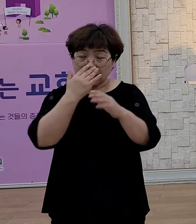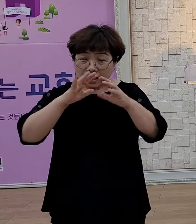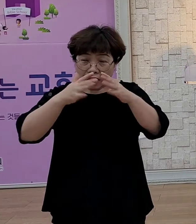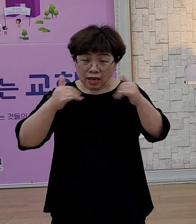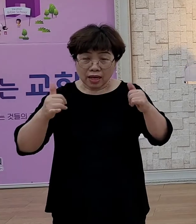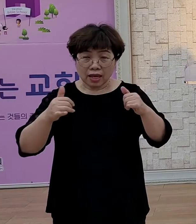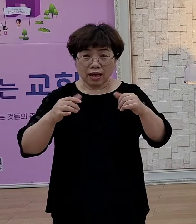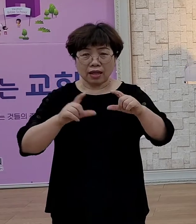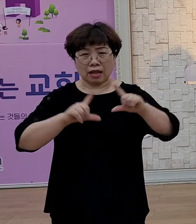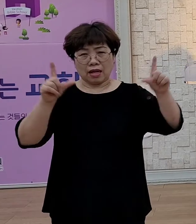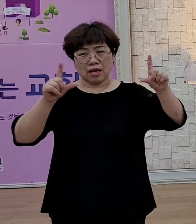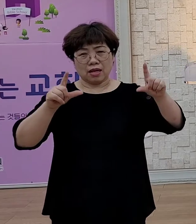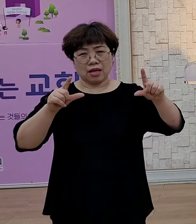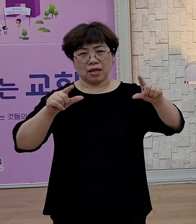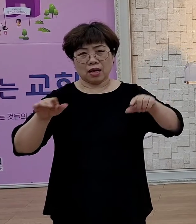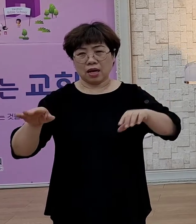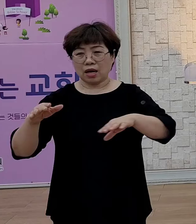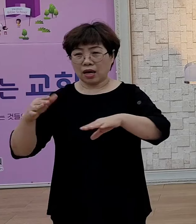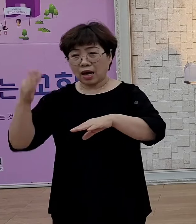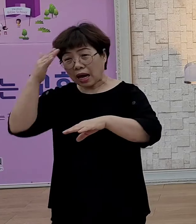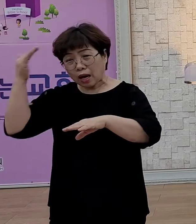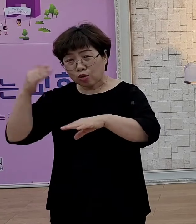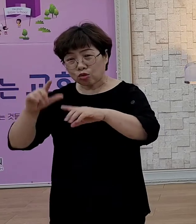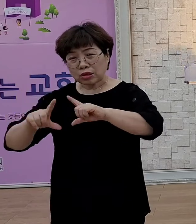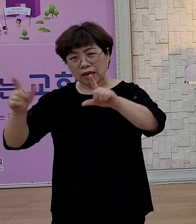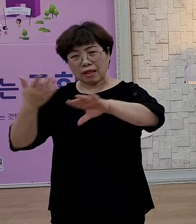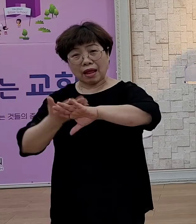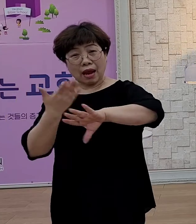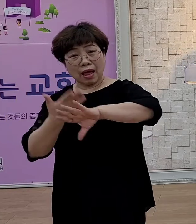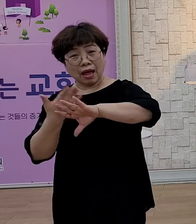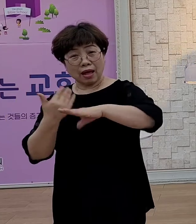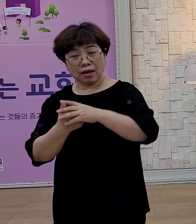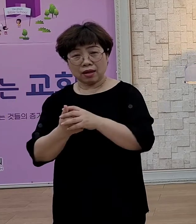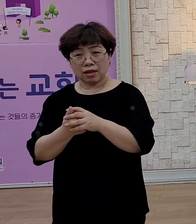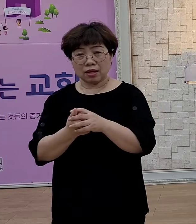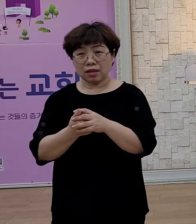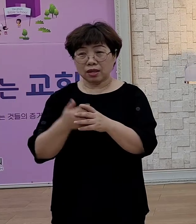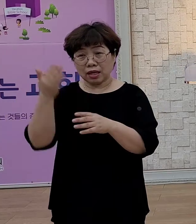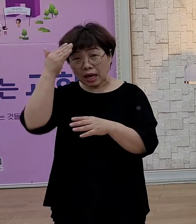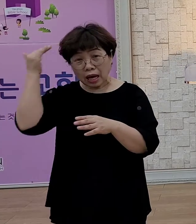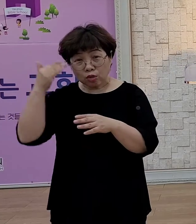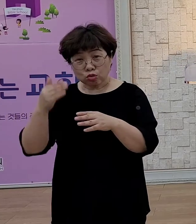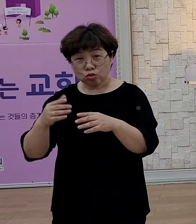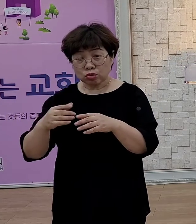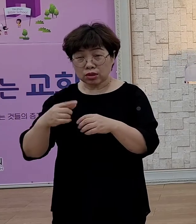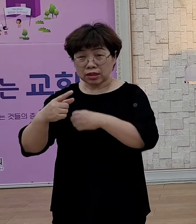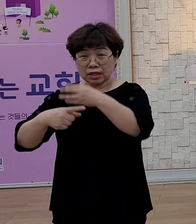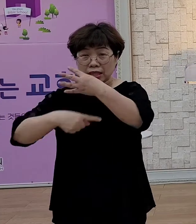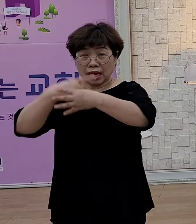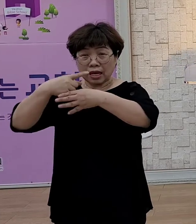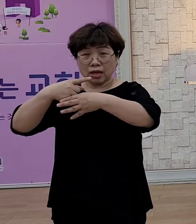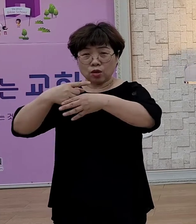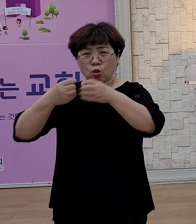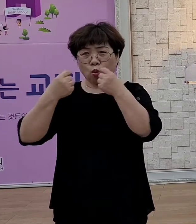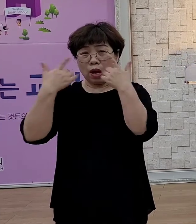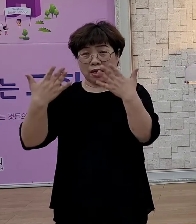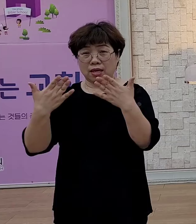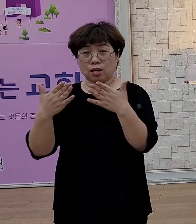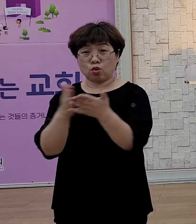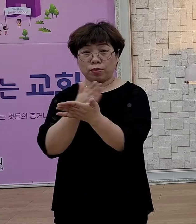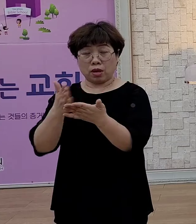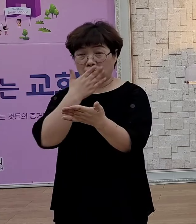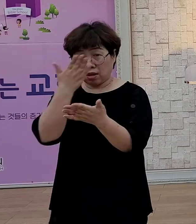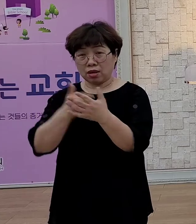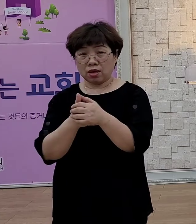있습니다. 우리랑 좀 많이 달라요. 우리는 봄, 여름, 가을, 겨울이 뚜렷합니다. 그죠? 봄에